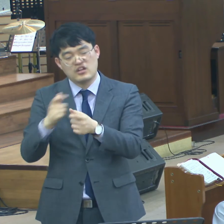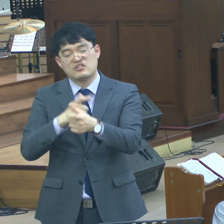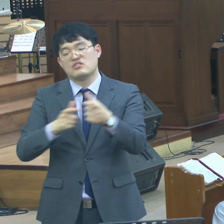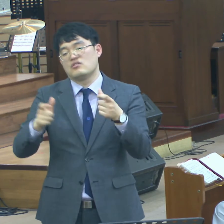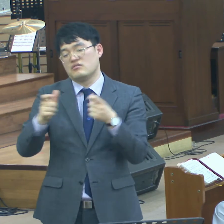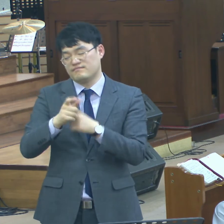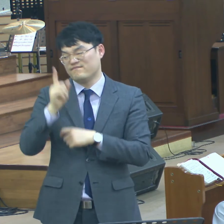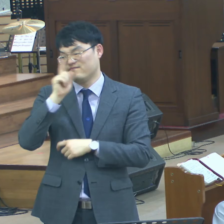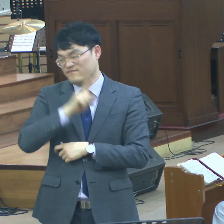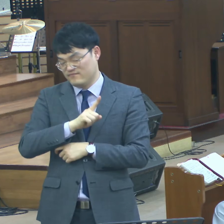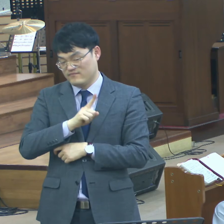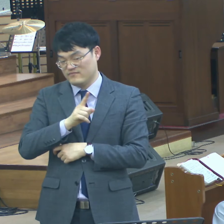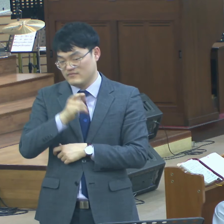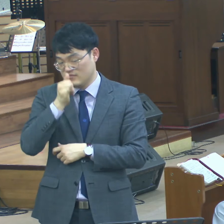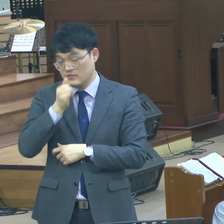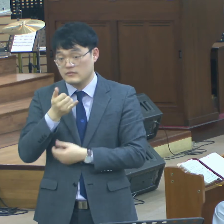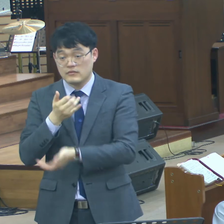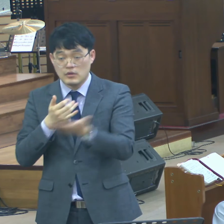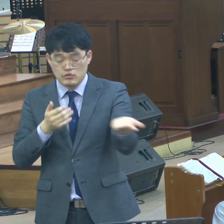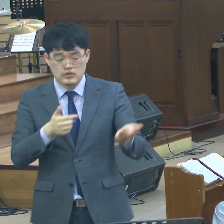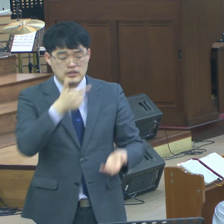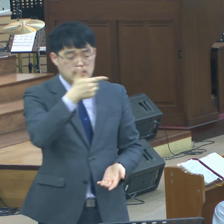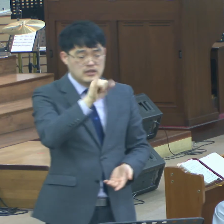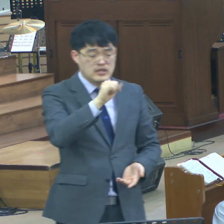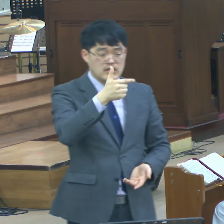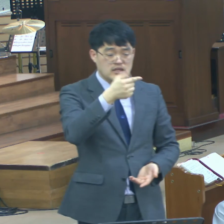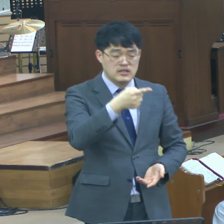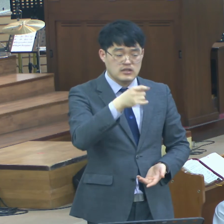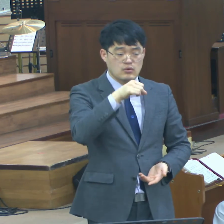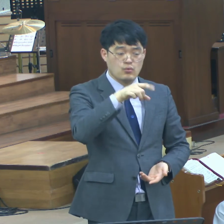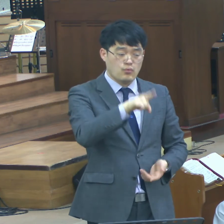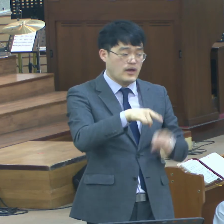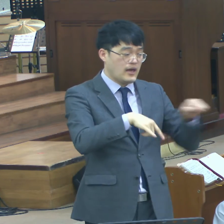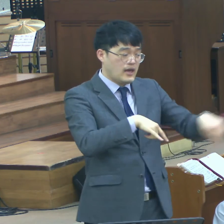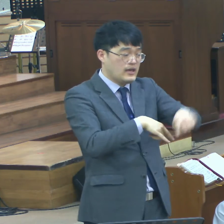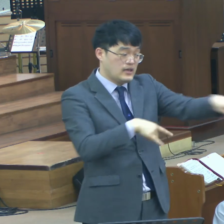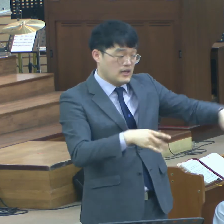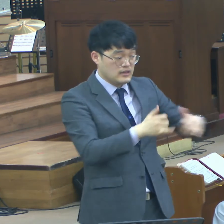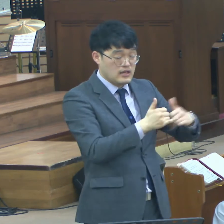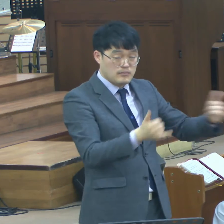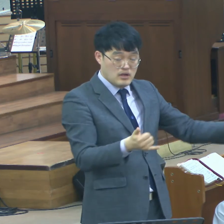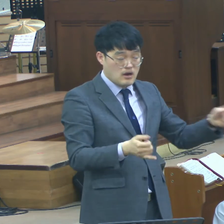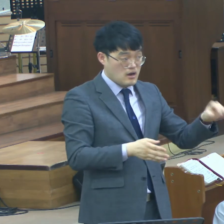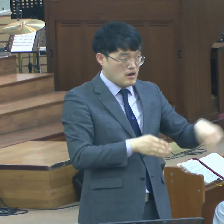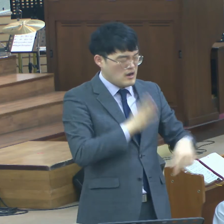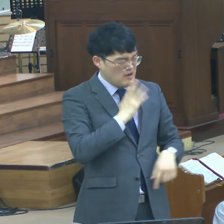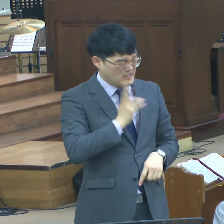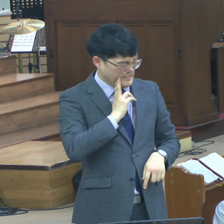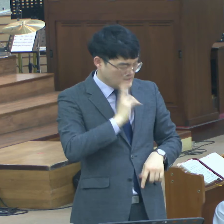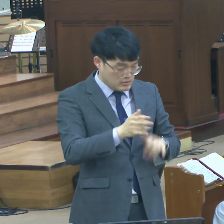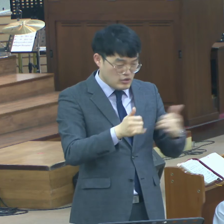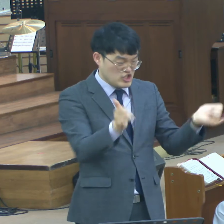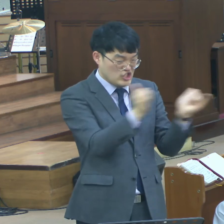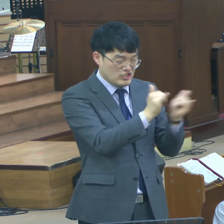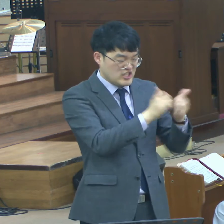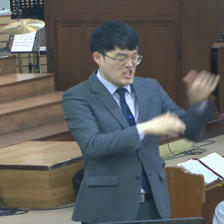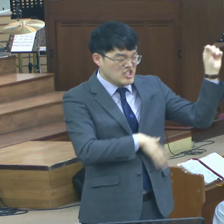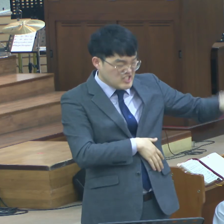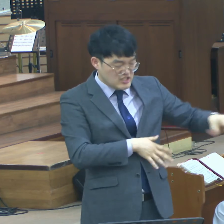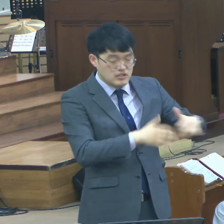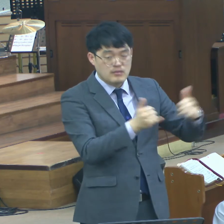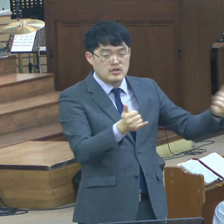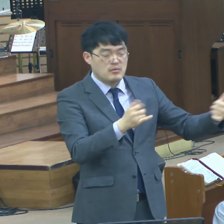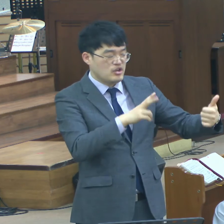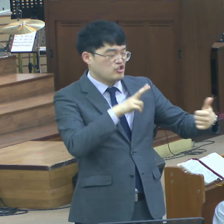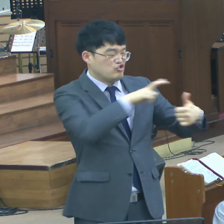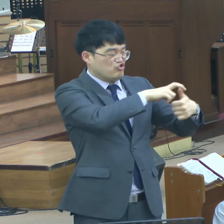껍질을 벗겼대요. 두 눈을 파고요 소족을 다 끊었대요. 무시무시하게 전쟁을 하고 사람들 잡아가던 사람이에요.